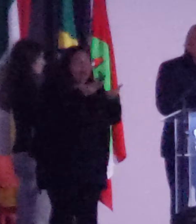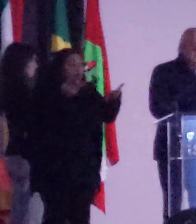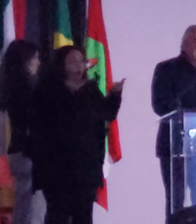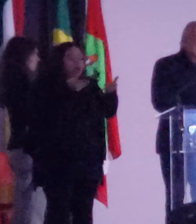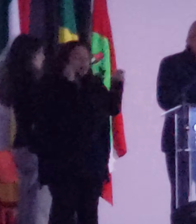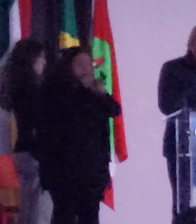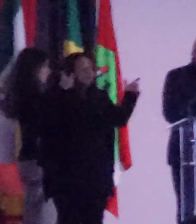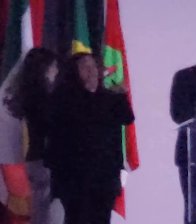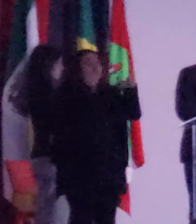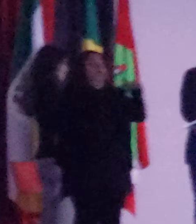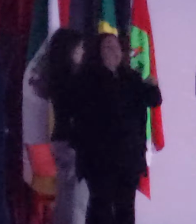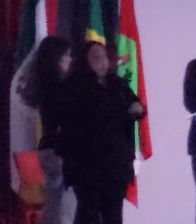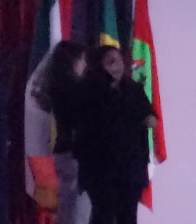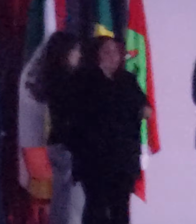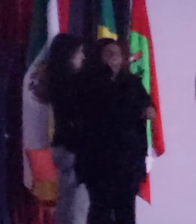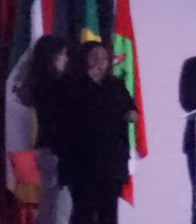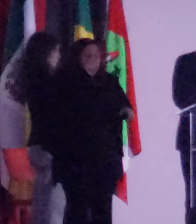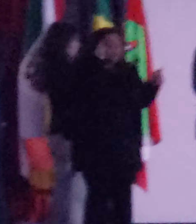de risco.